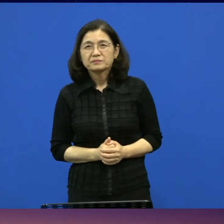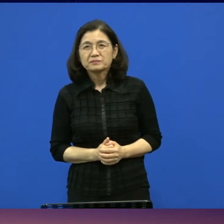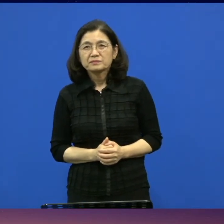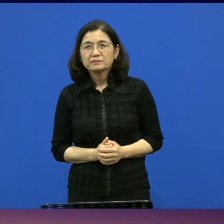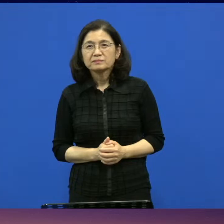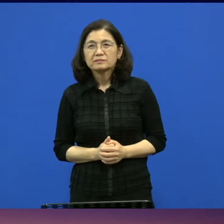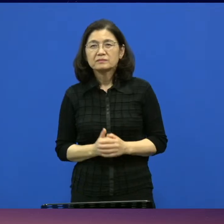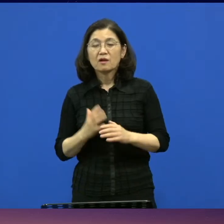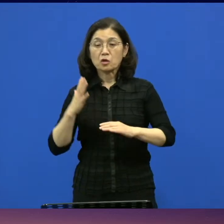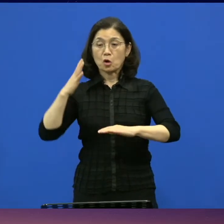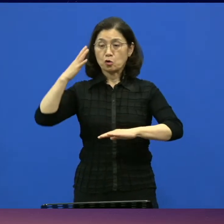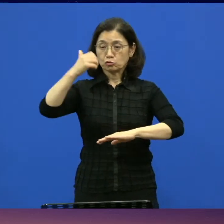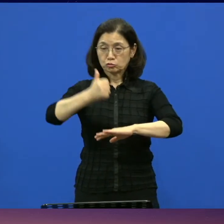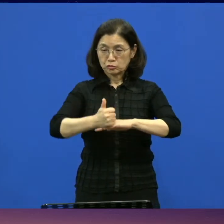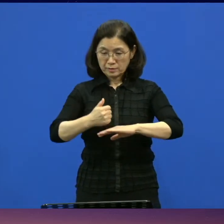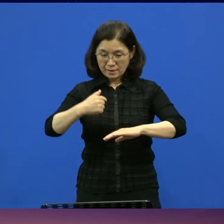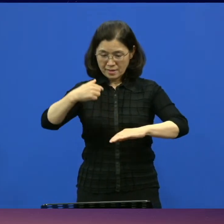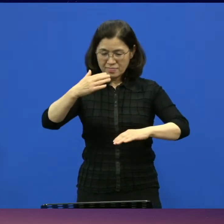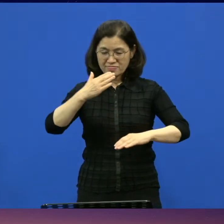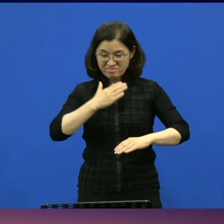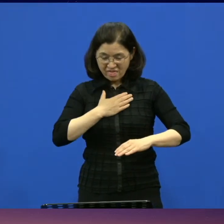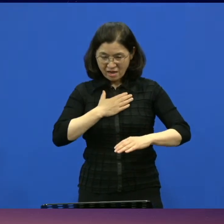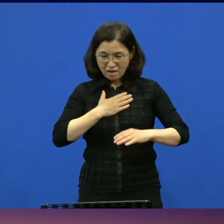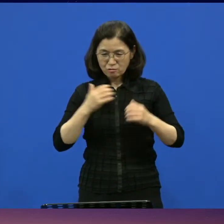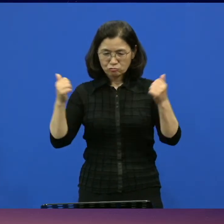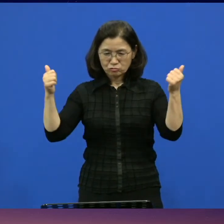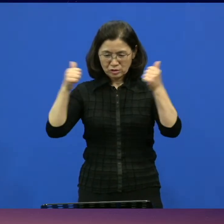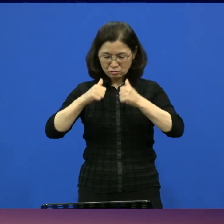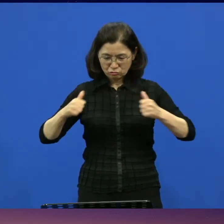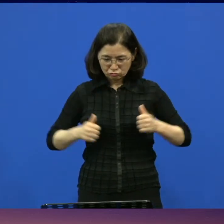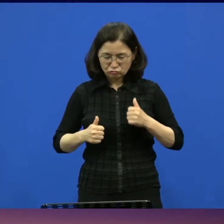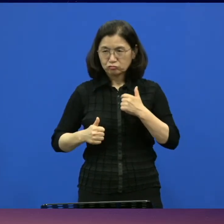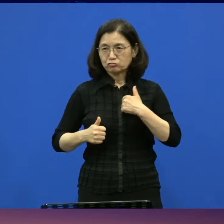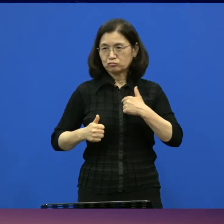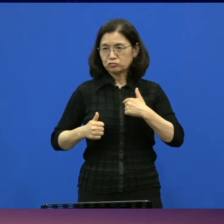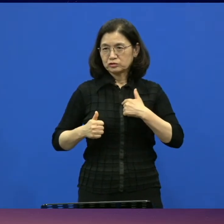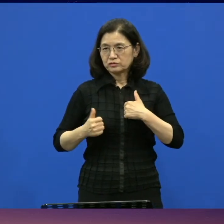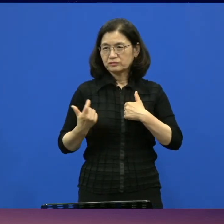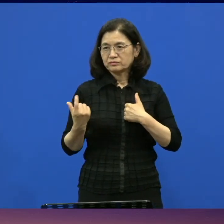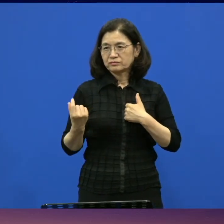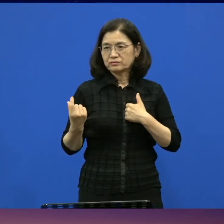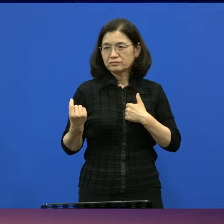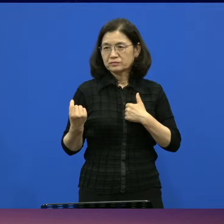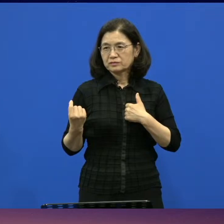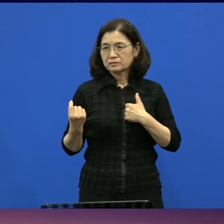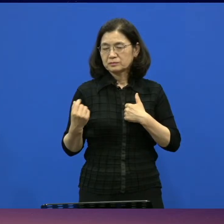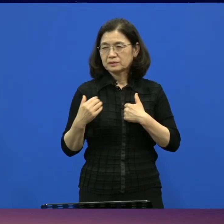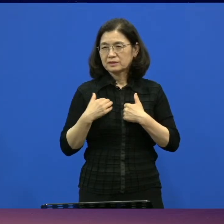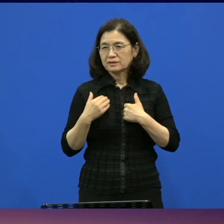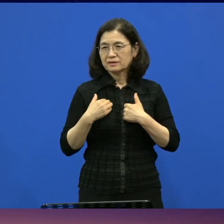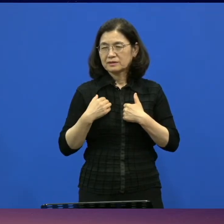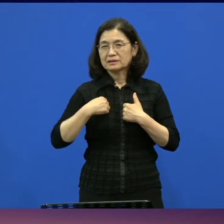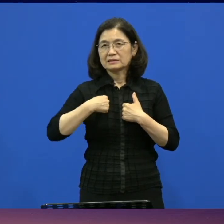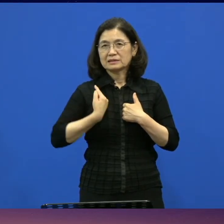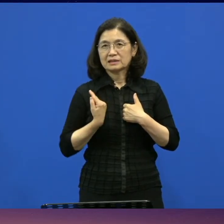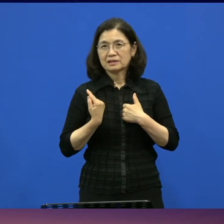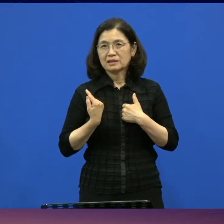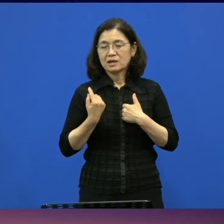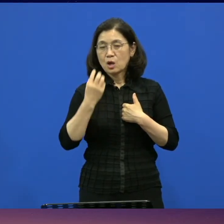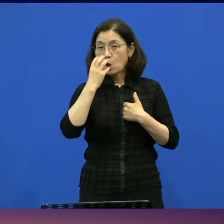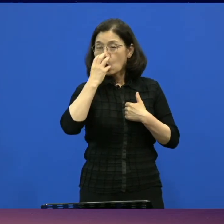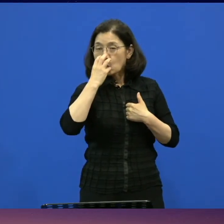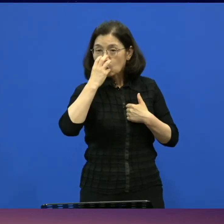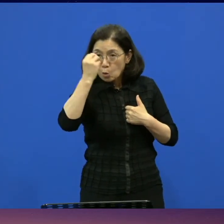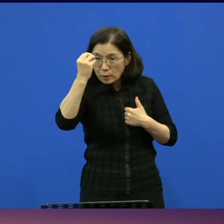결국 자기가 우상이에요. 교만은 그게 우상이에요. 우상. 자기가 우상이라. 교만한